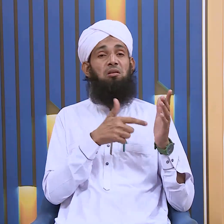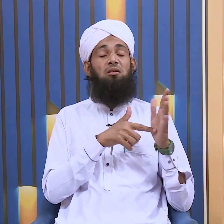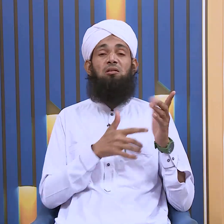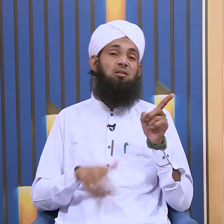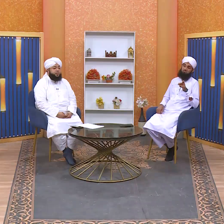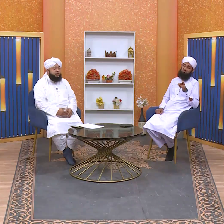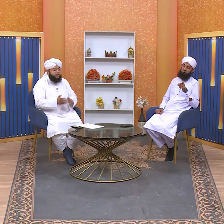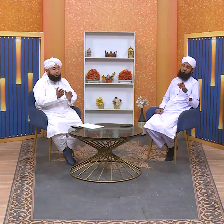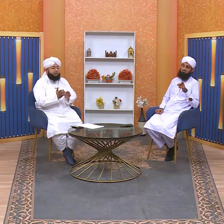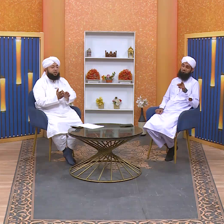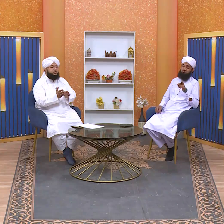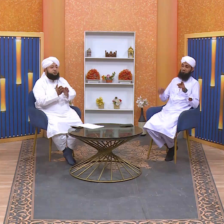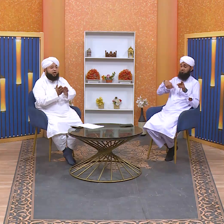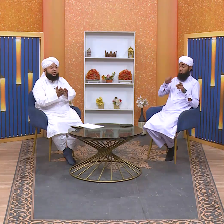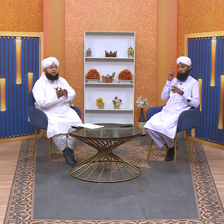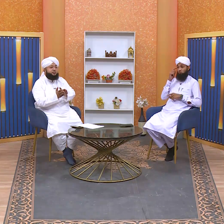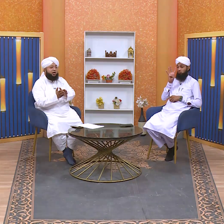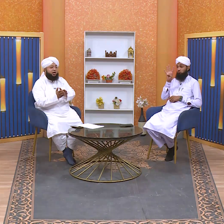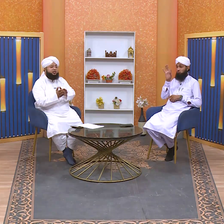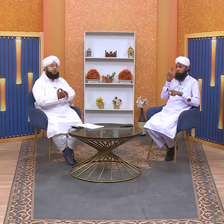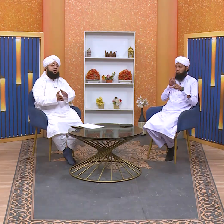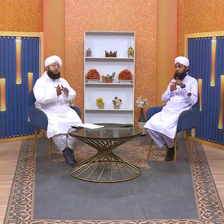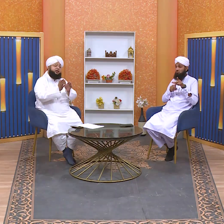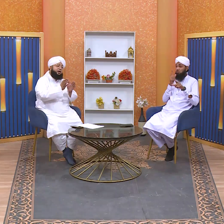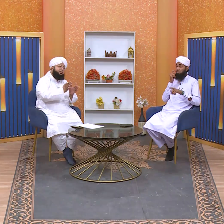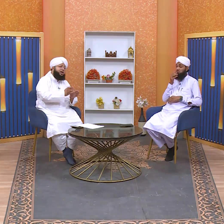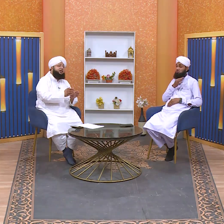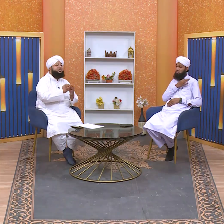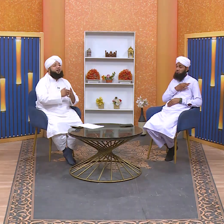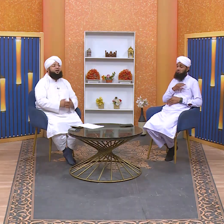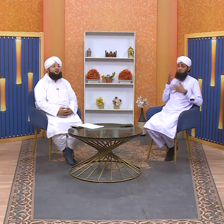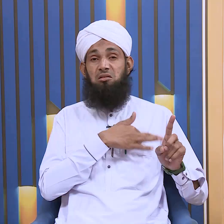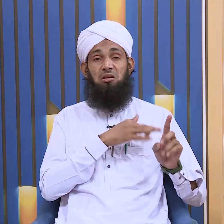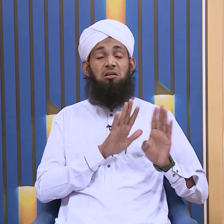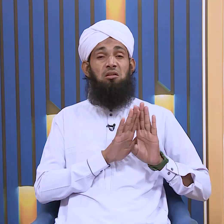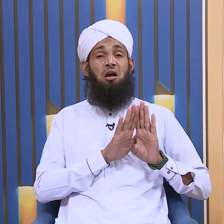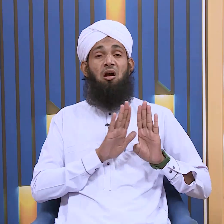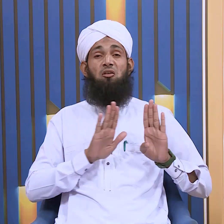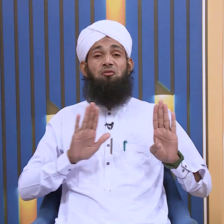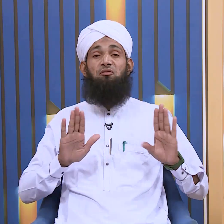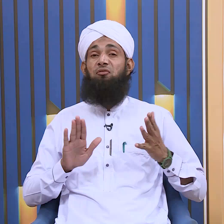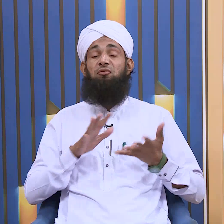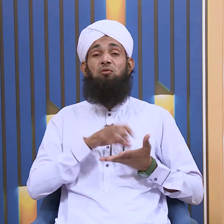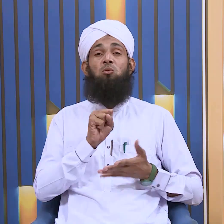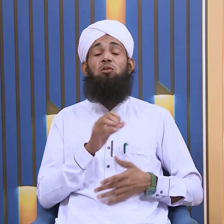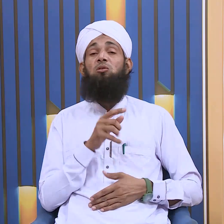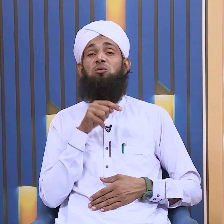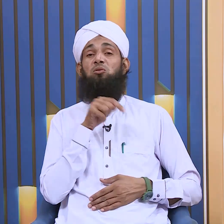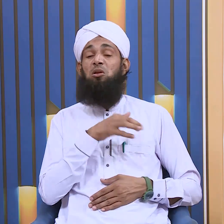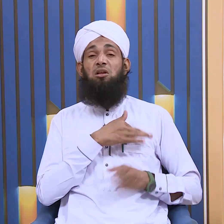کیجئے، ایک بندہ 40 سال تک نیک اعمال کرتا رہا، مقبول کیوں نہیں ہوئے؟ کہ وہ یہ عمل صرف اس